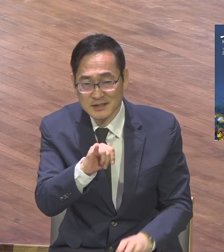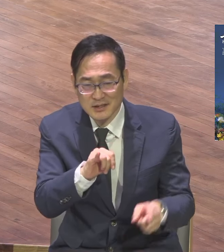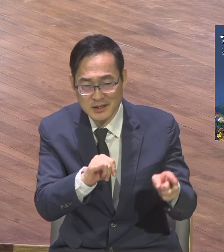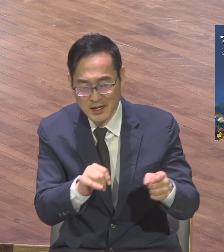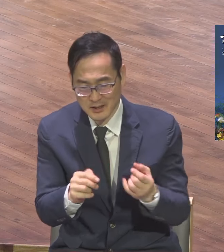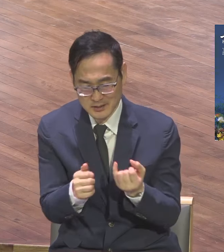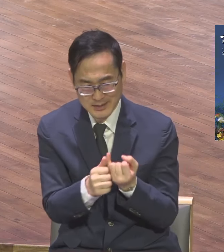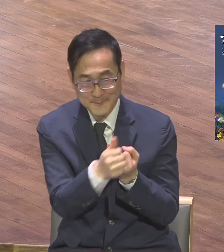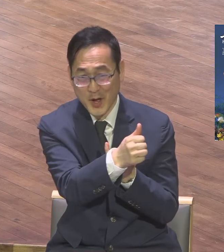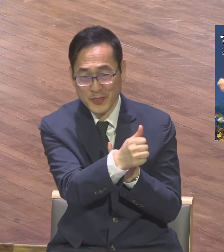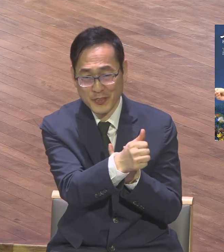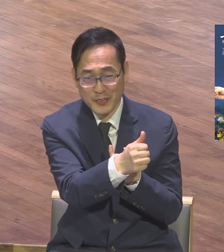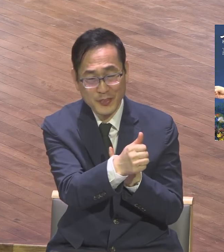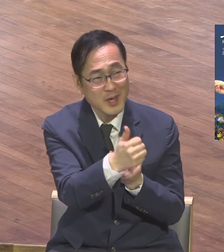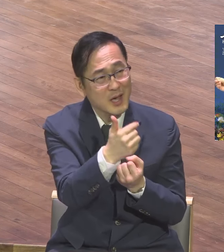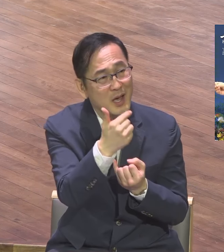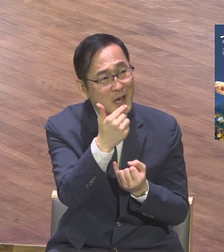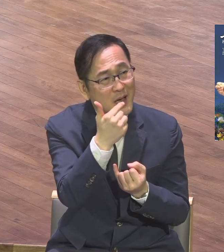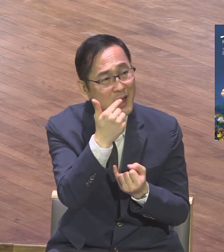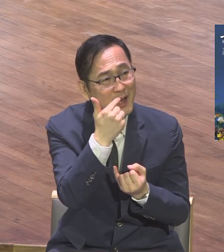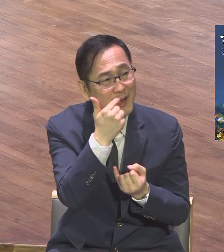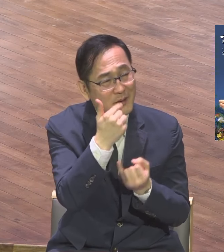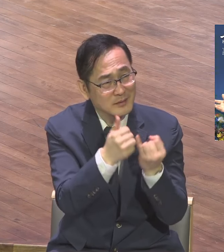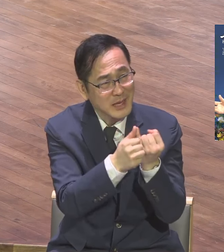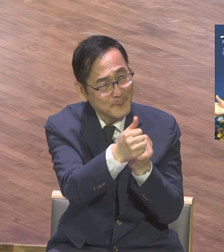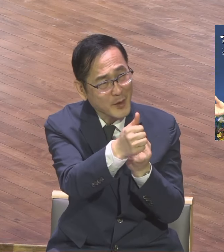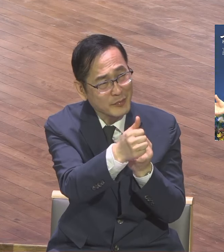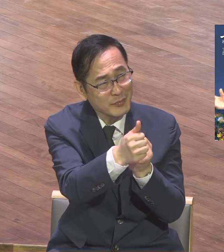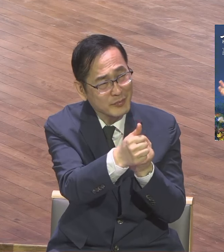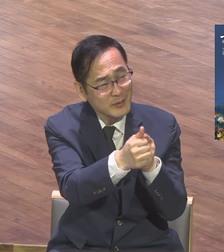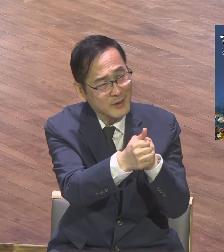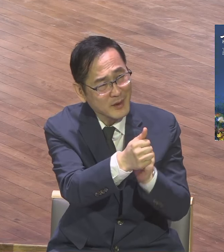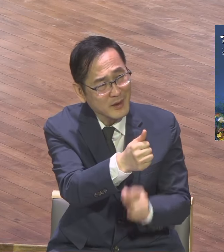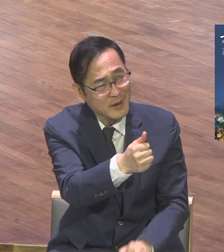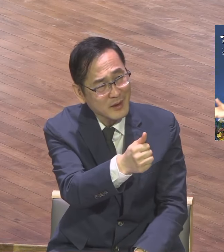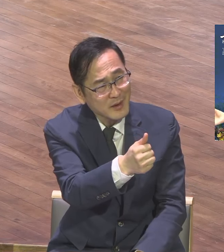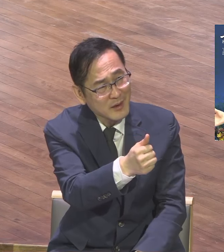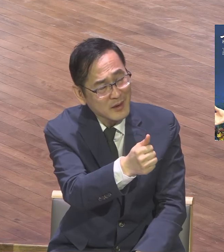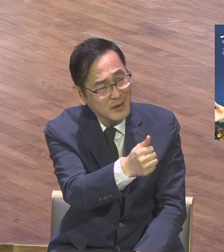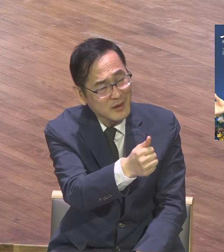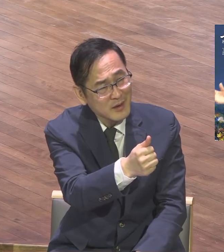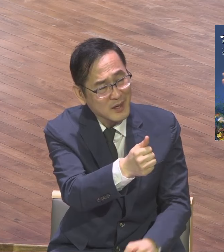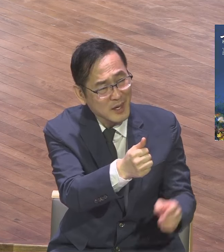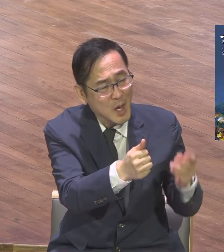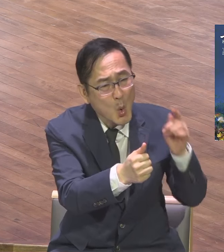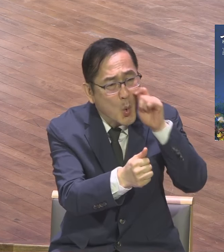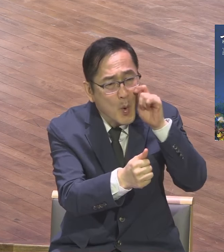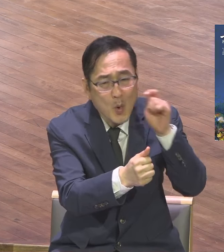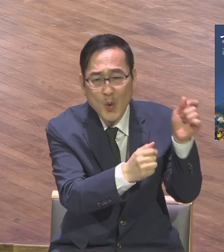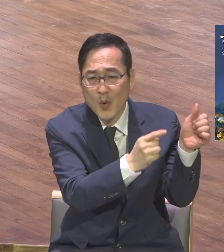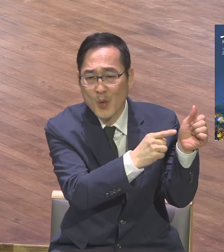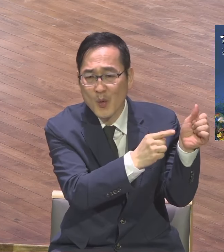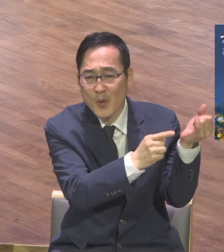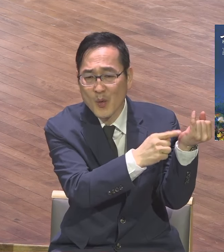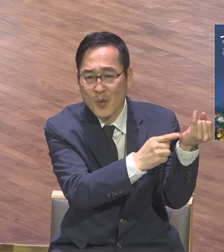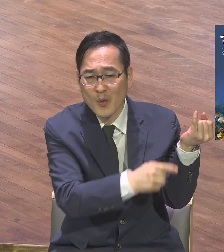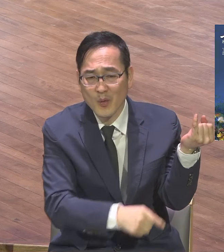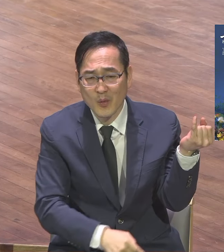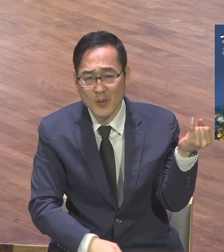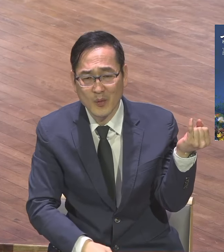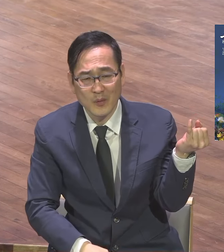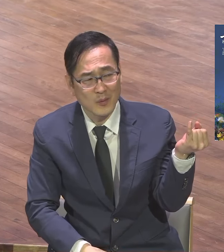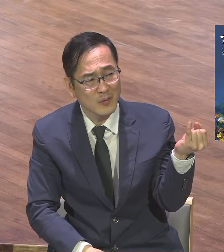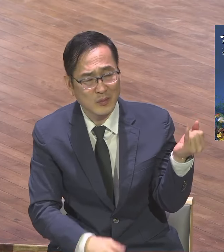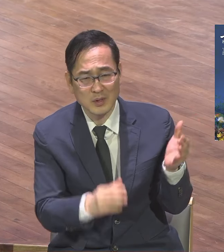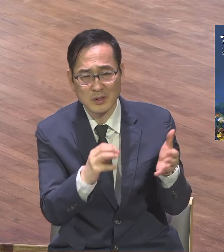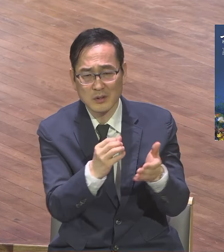있다 그러니 예수 믿고 구원받으면 좋겠다라고 우리 권력전도팀 우리 무속전도팀 가서